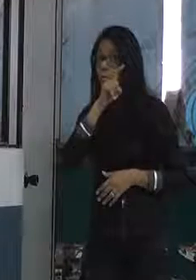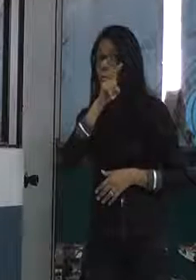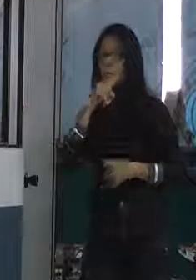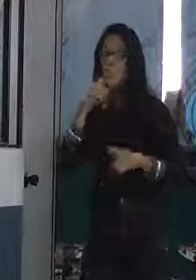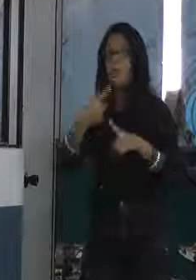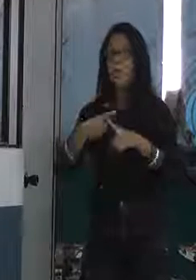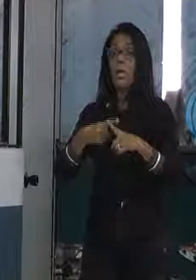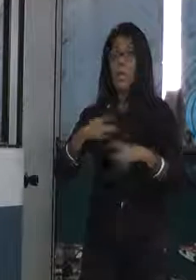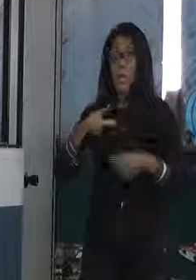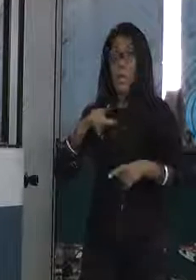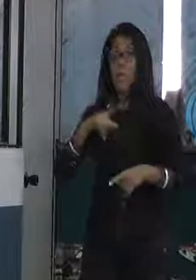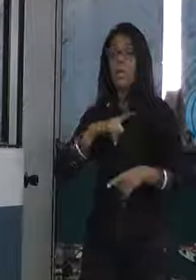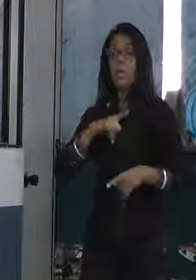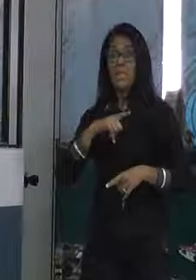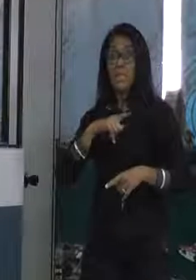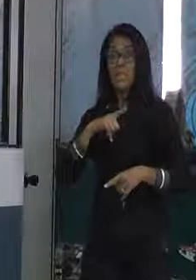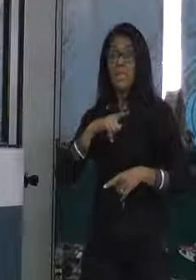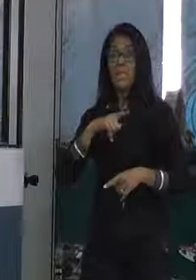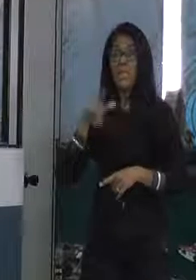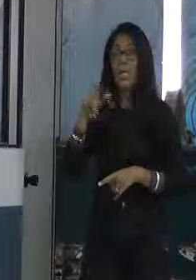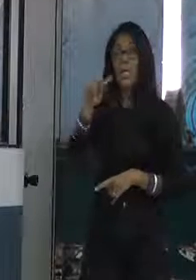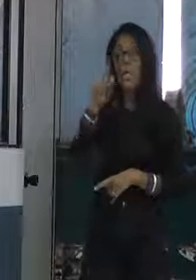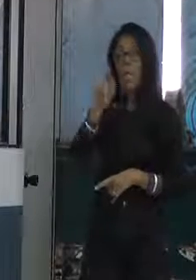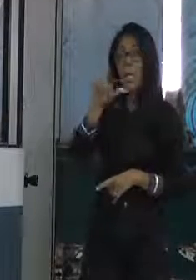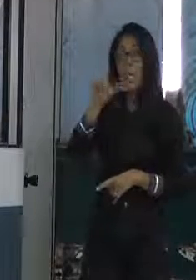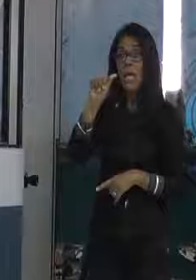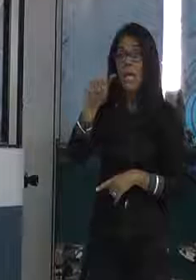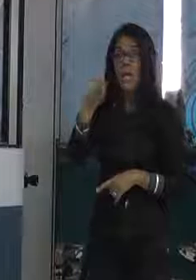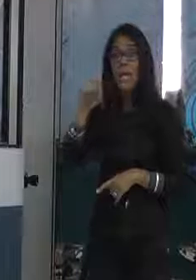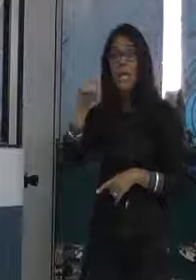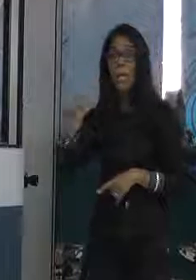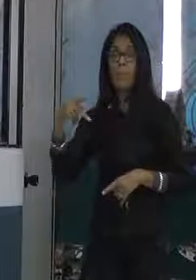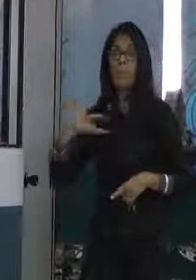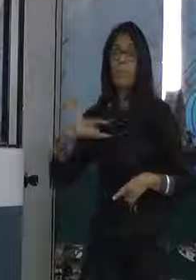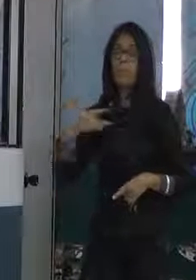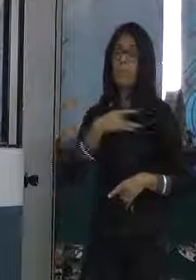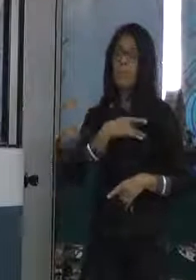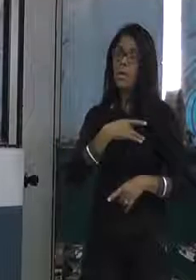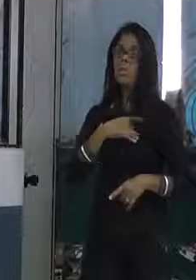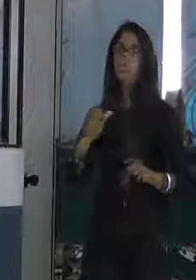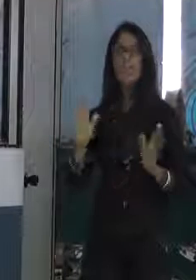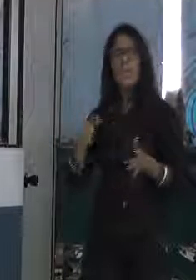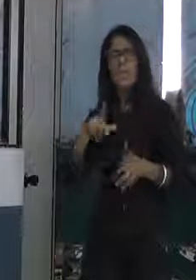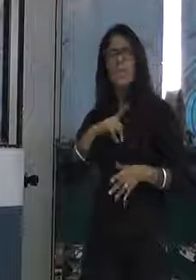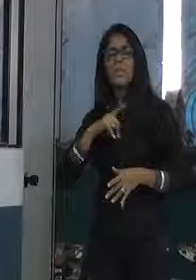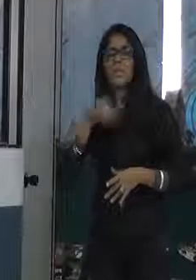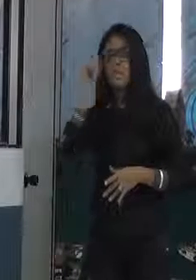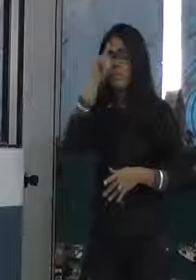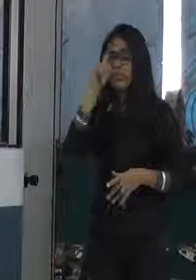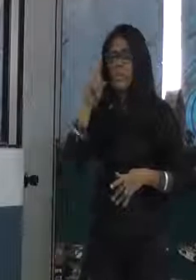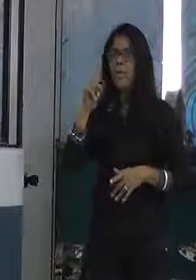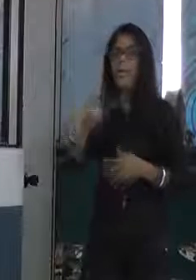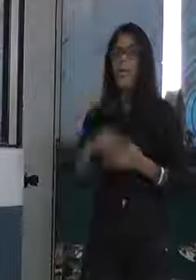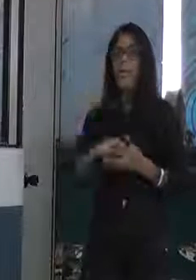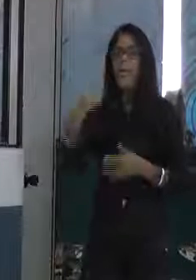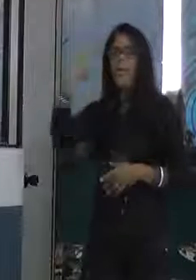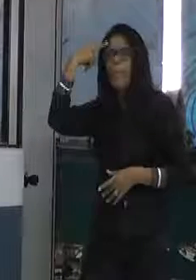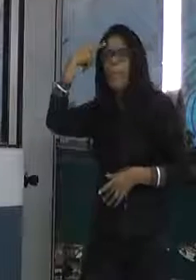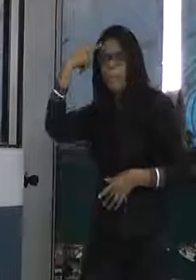já paga vexame, sabe qual é a dificuldade que nós nos encontramos aqui no país. E também o pelotão de